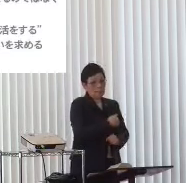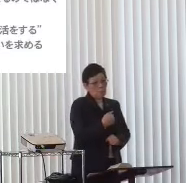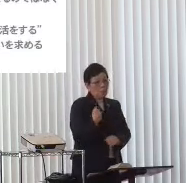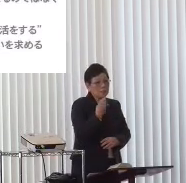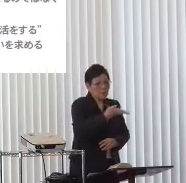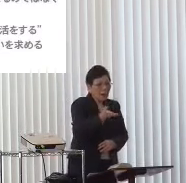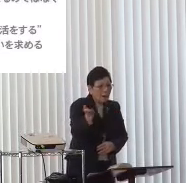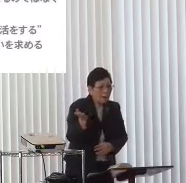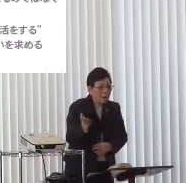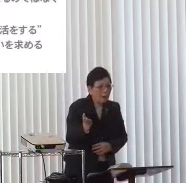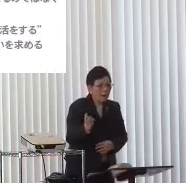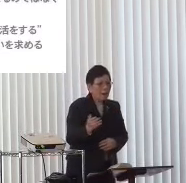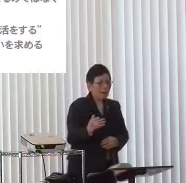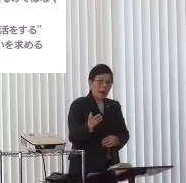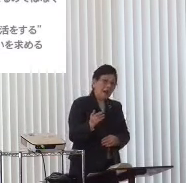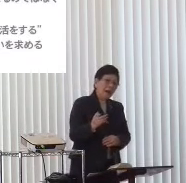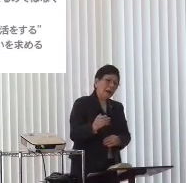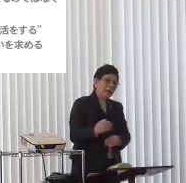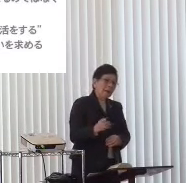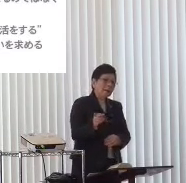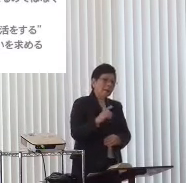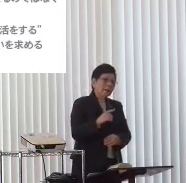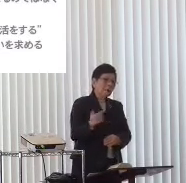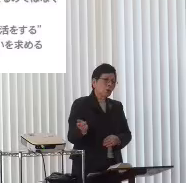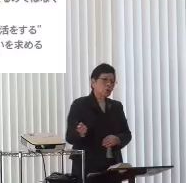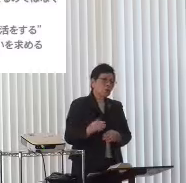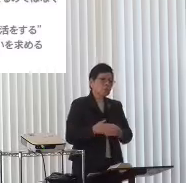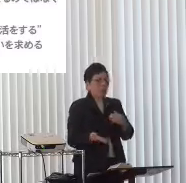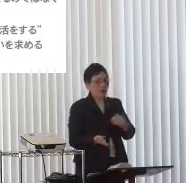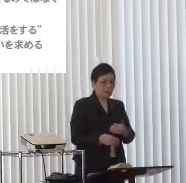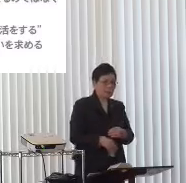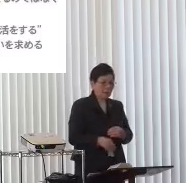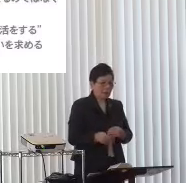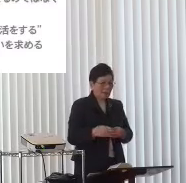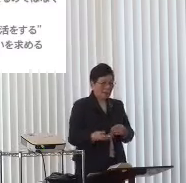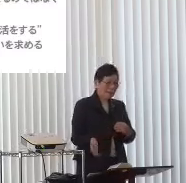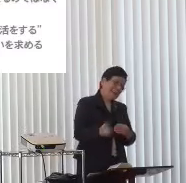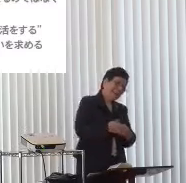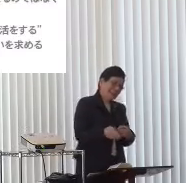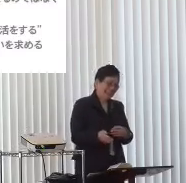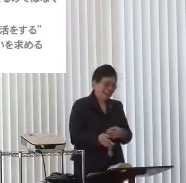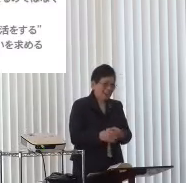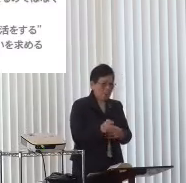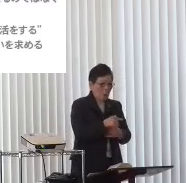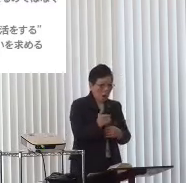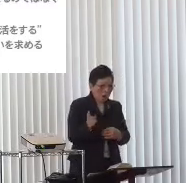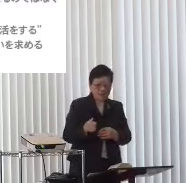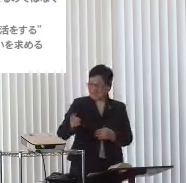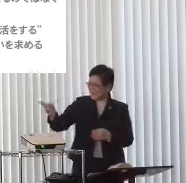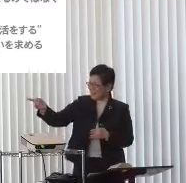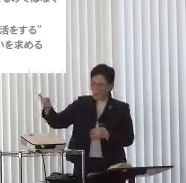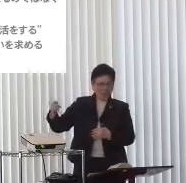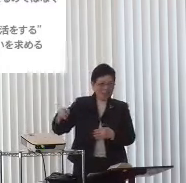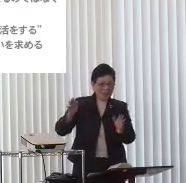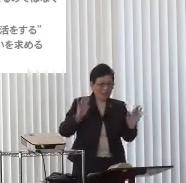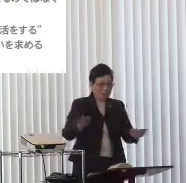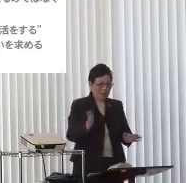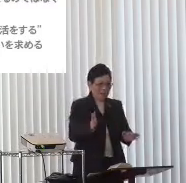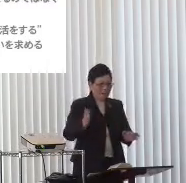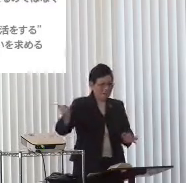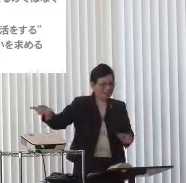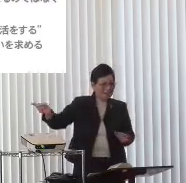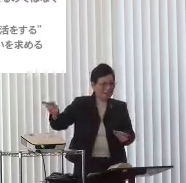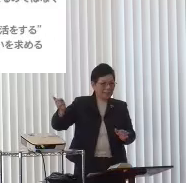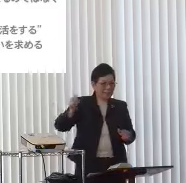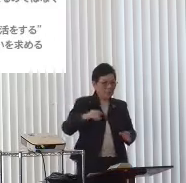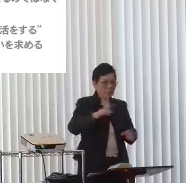ゴロゴロとしているいてもすぐに過ぎ去ってしまいますが、まあ、私が最近楽しみにしているのは何といっても箱